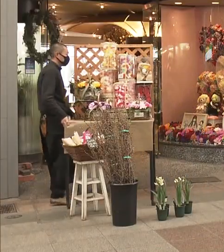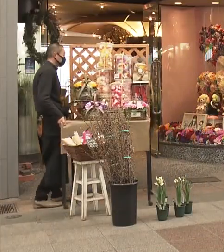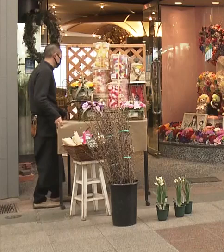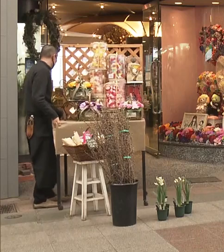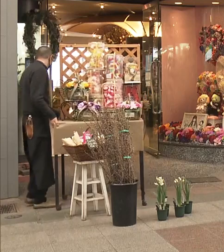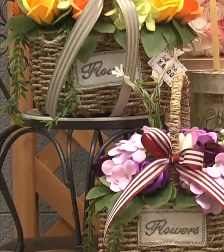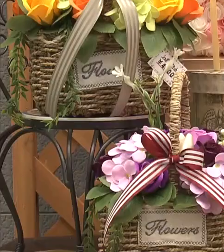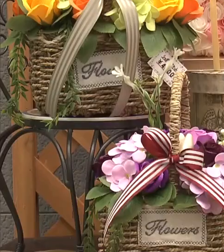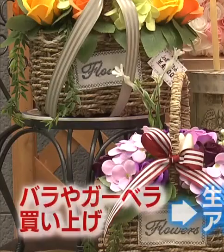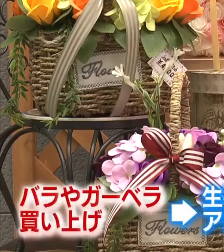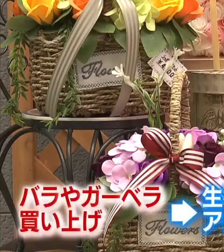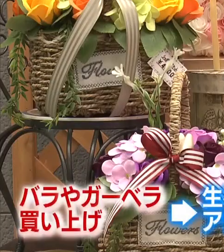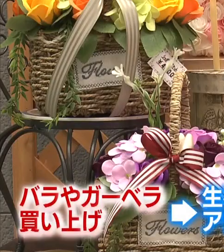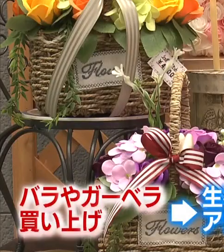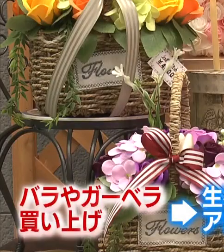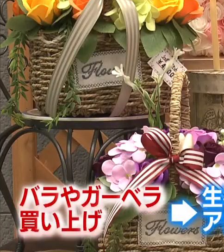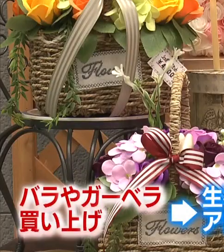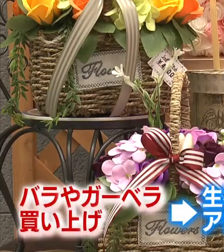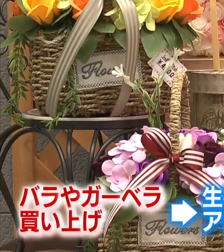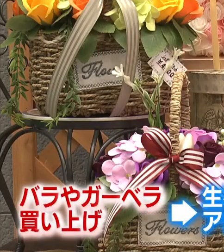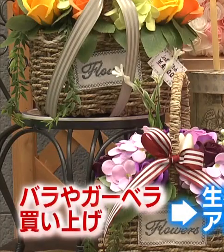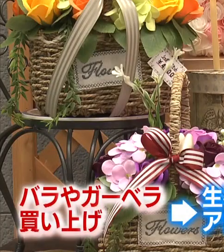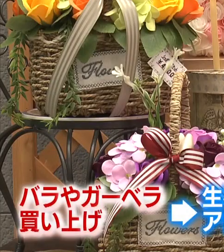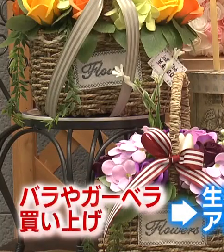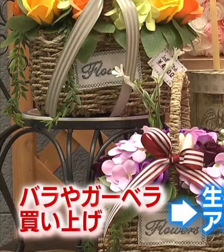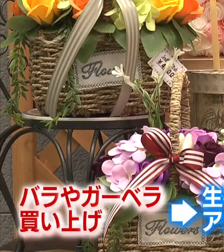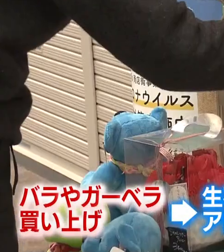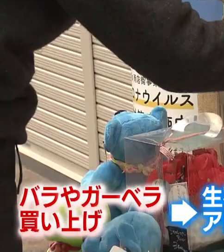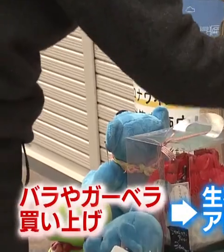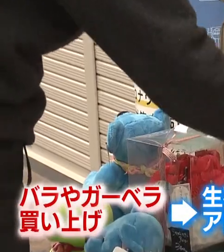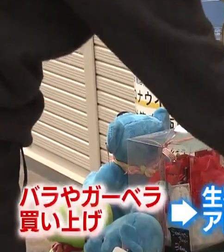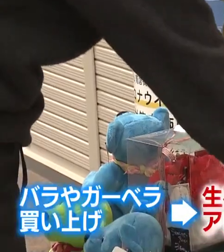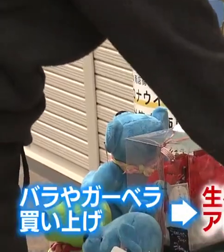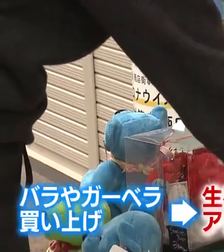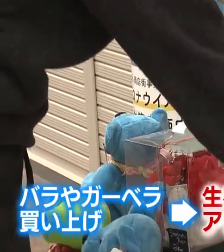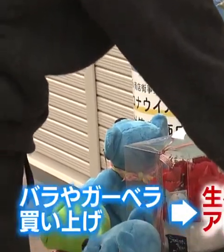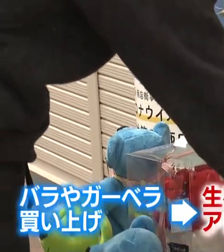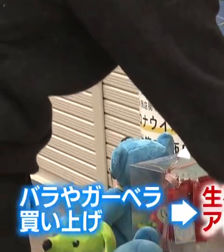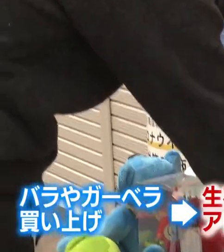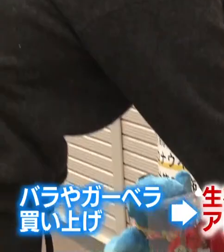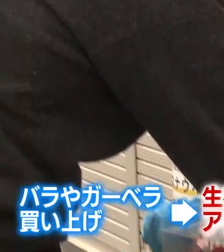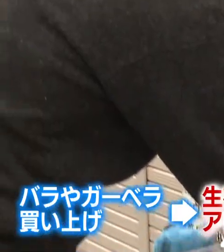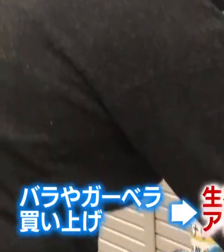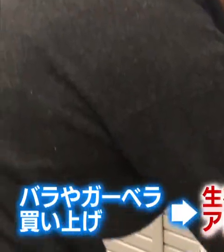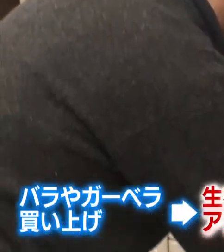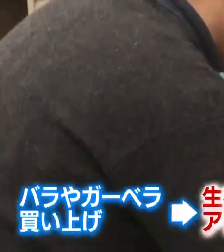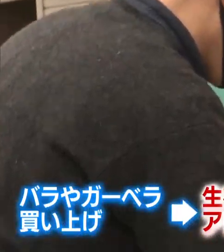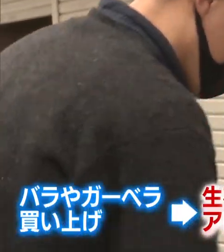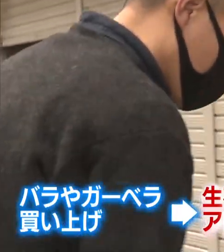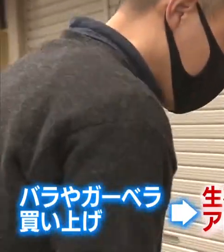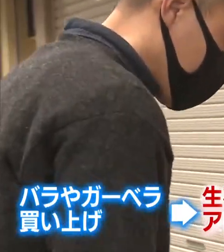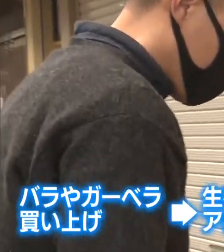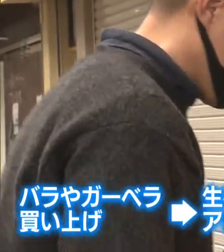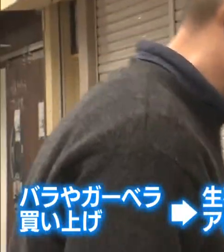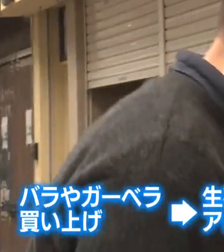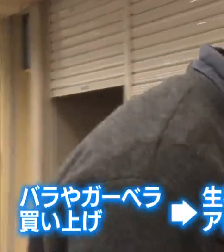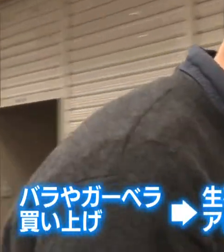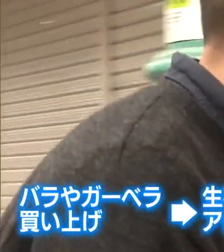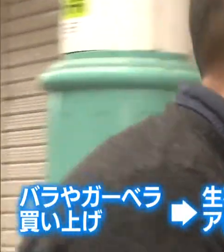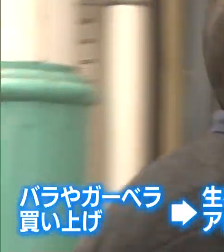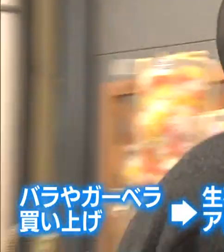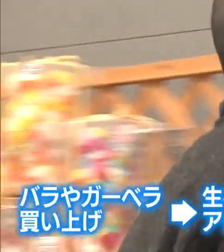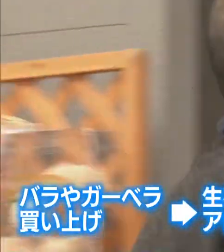や青果店にも支援を広げますバラやガーベラを買い上げて生花店にアレンジメントしてもらい